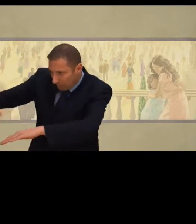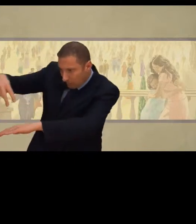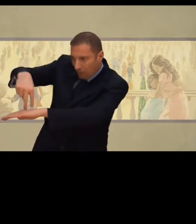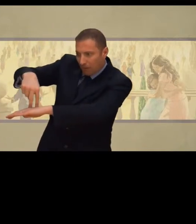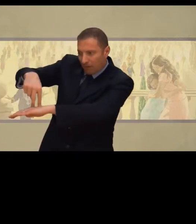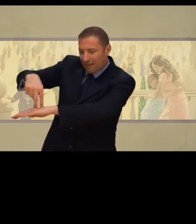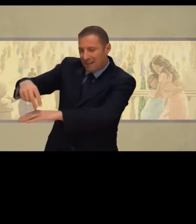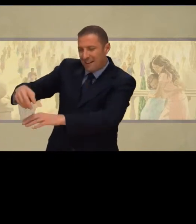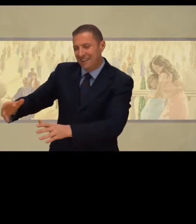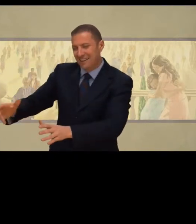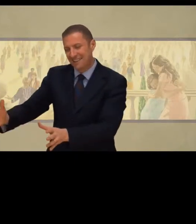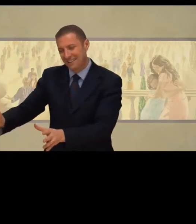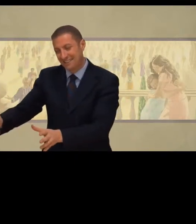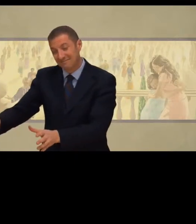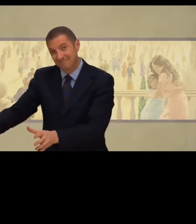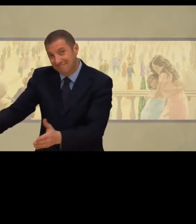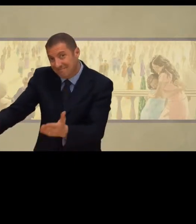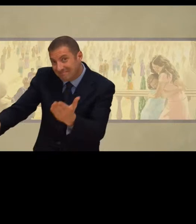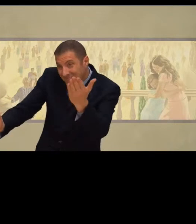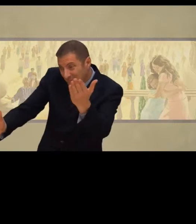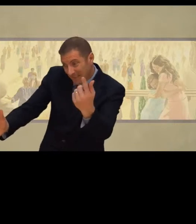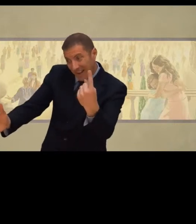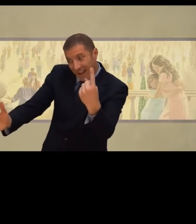i nostri cari